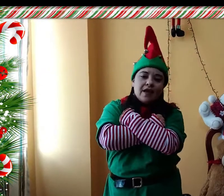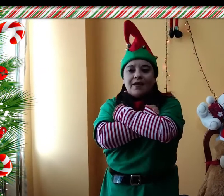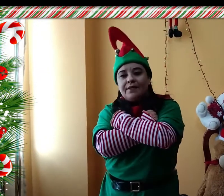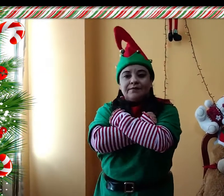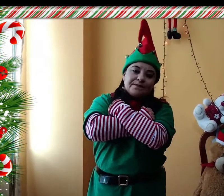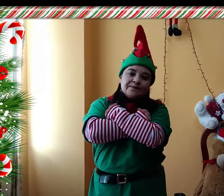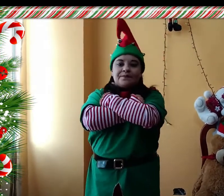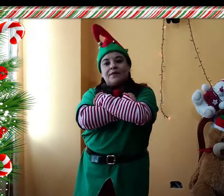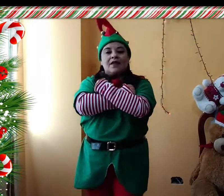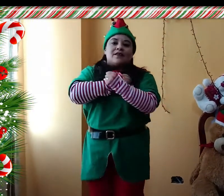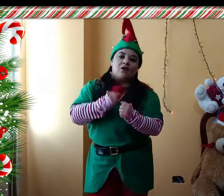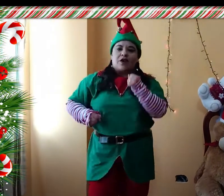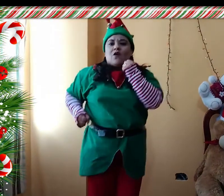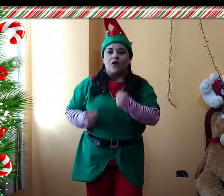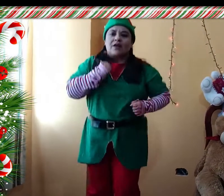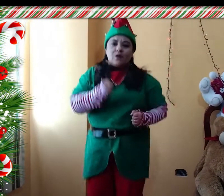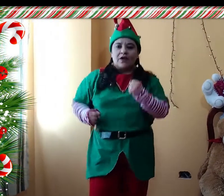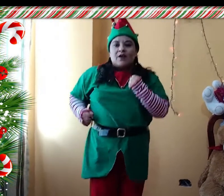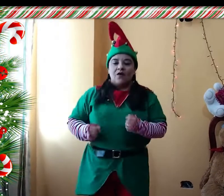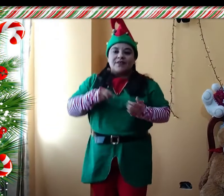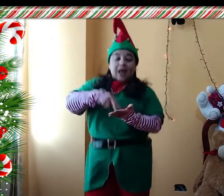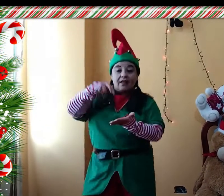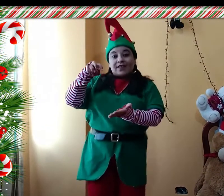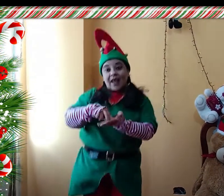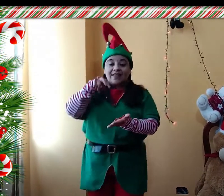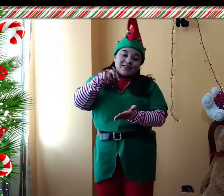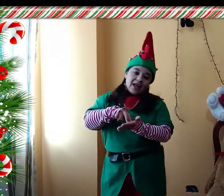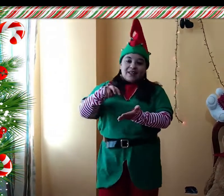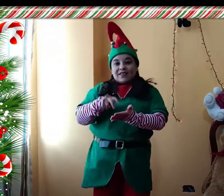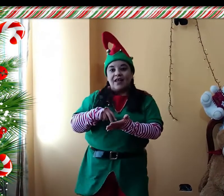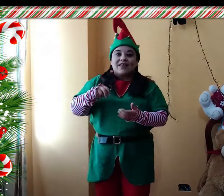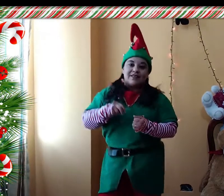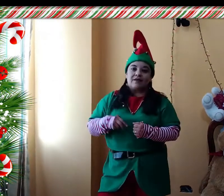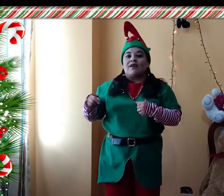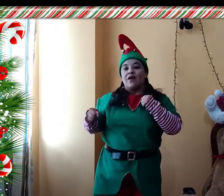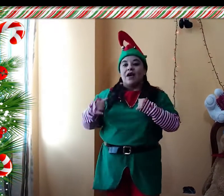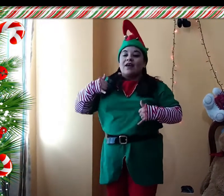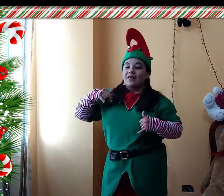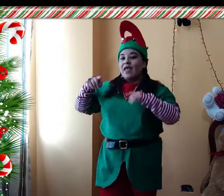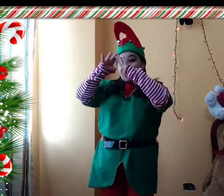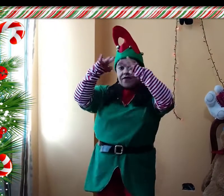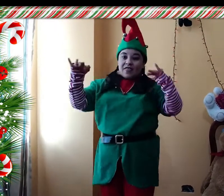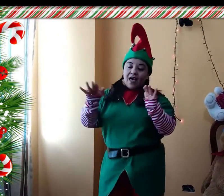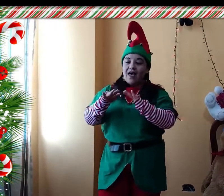estará. Corre, corre, corre, corre, salta, salta, salta, salta, juega, juega, que es